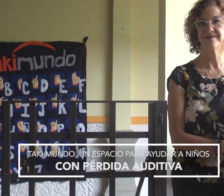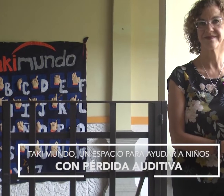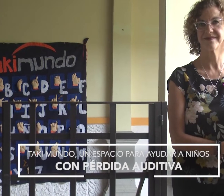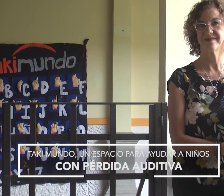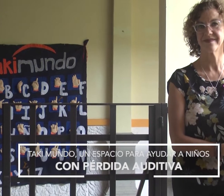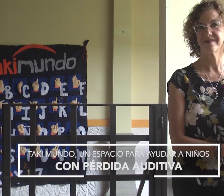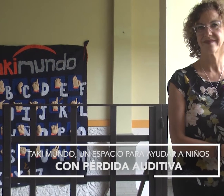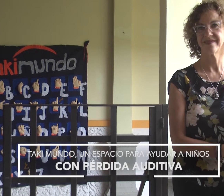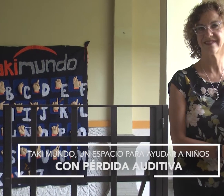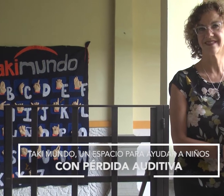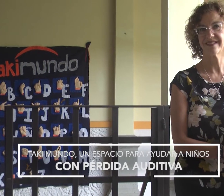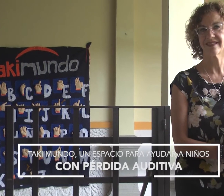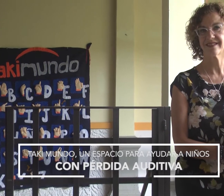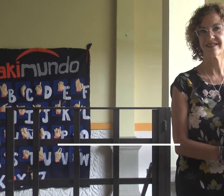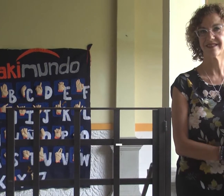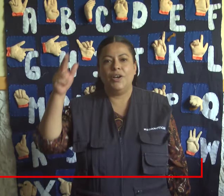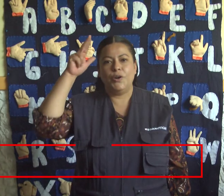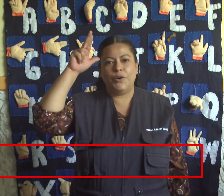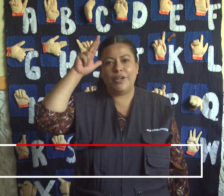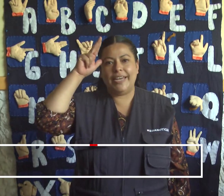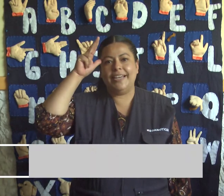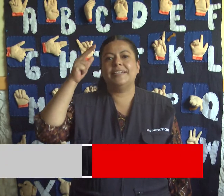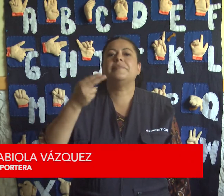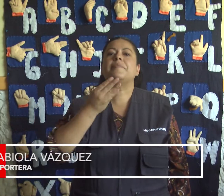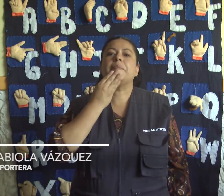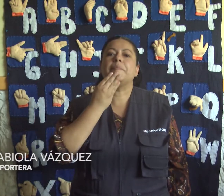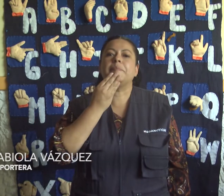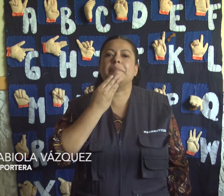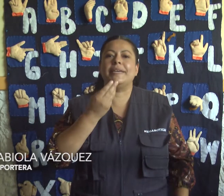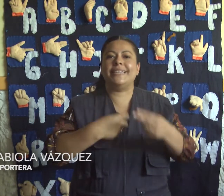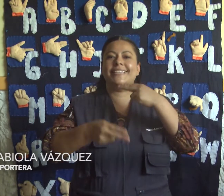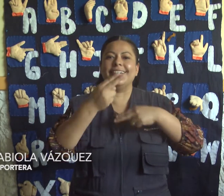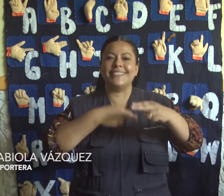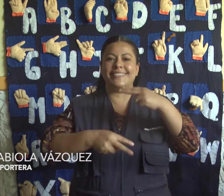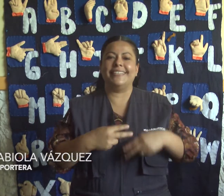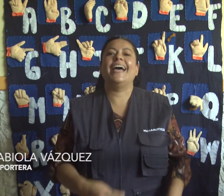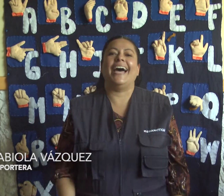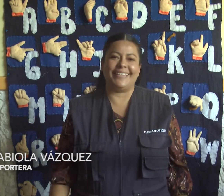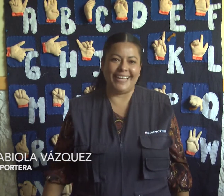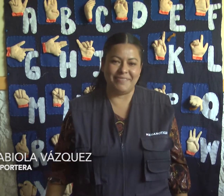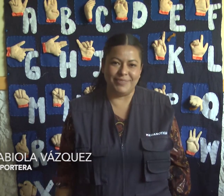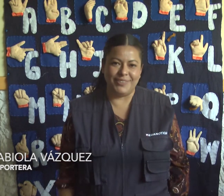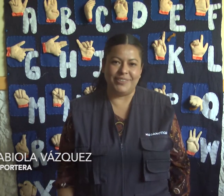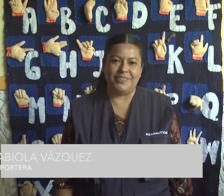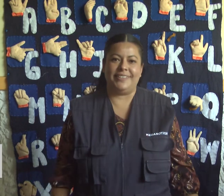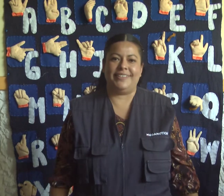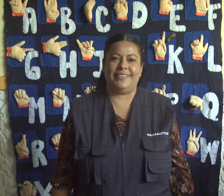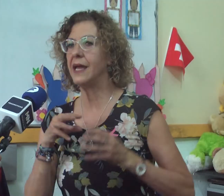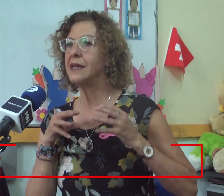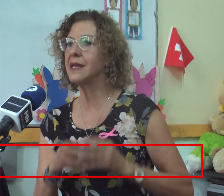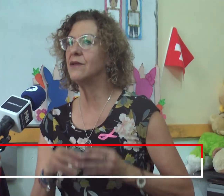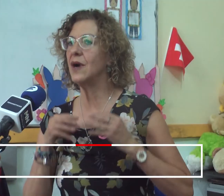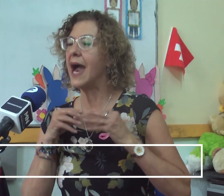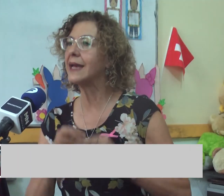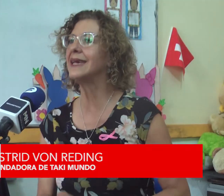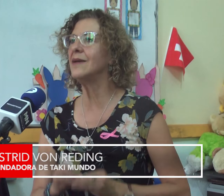origen de la fundadora. Hola, bienvenidos a Taquimundo. El niño aquí